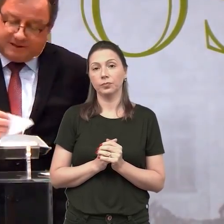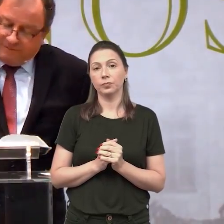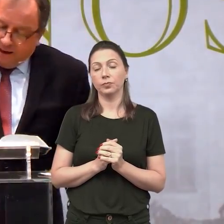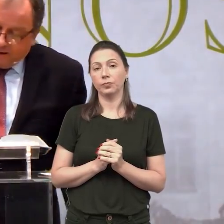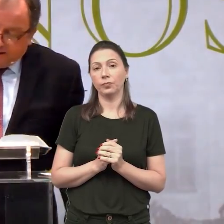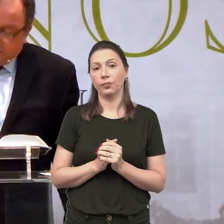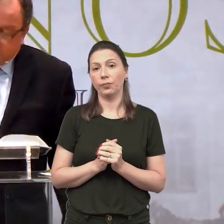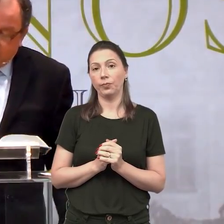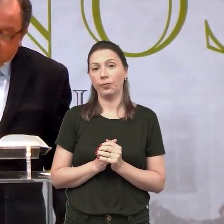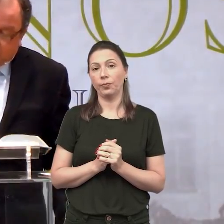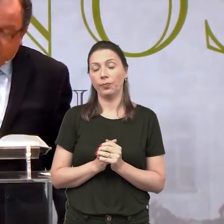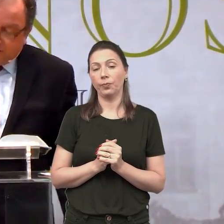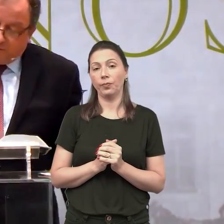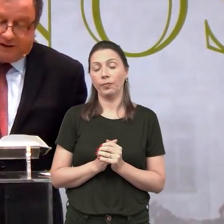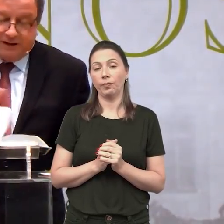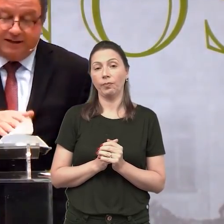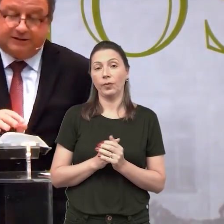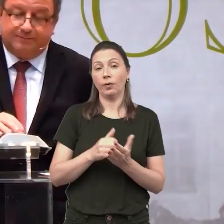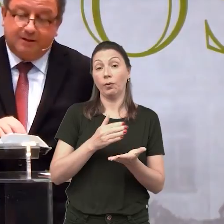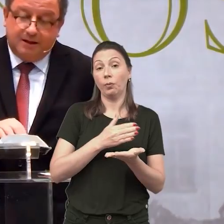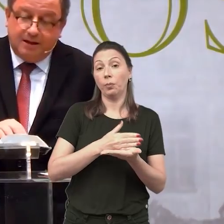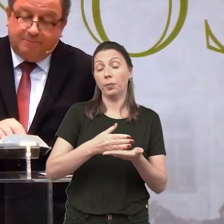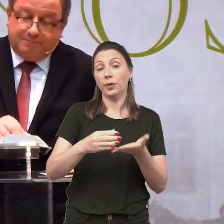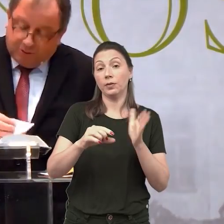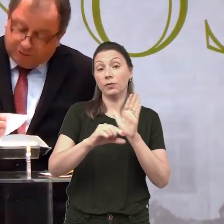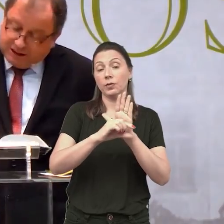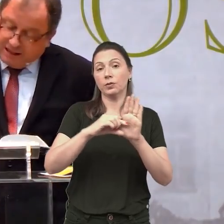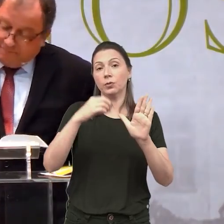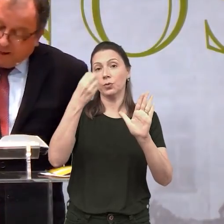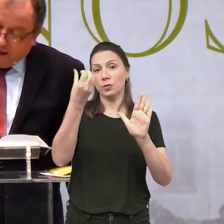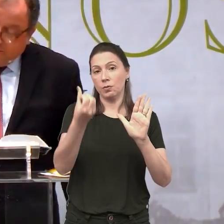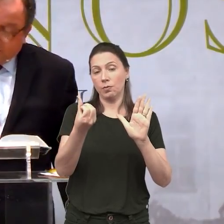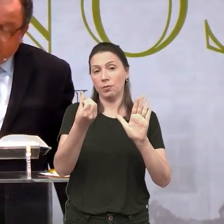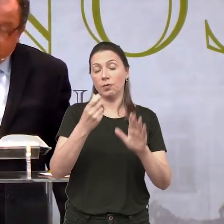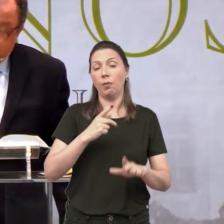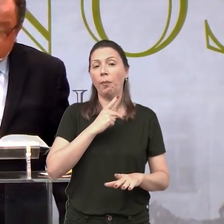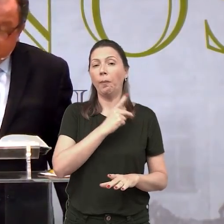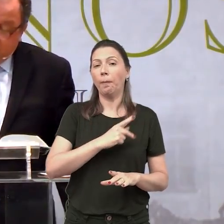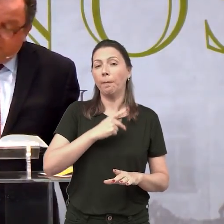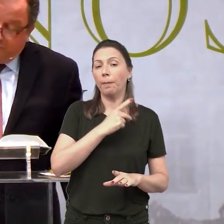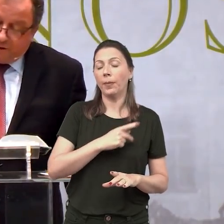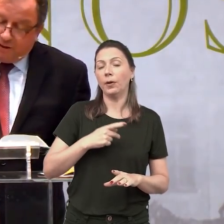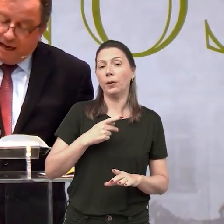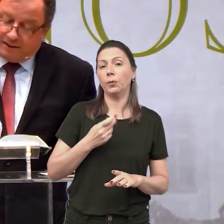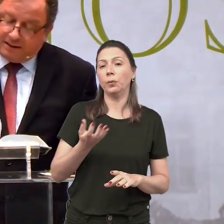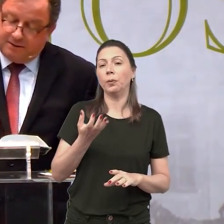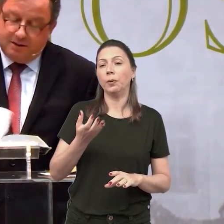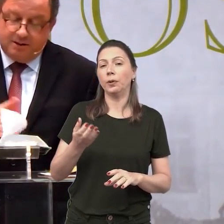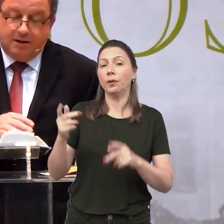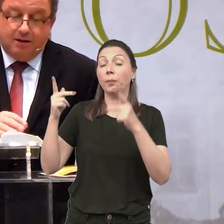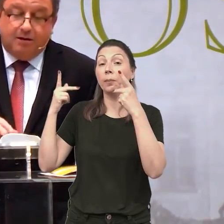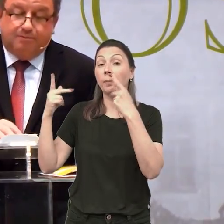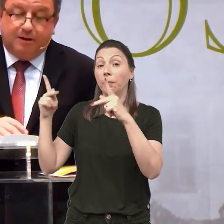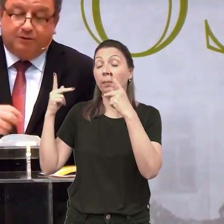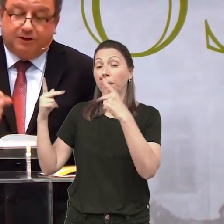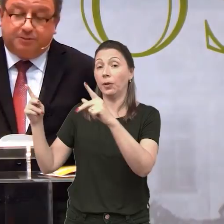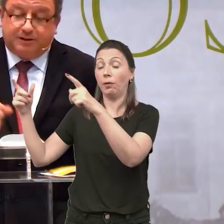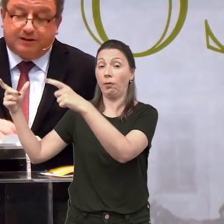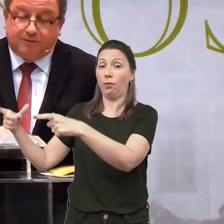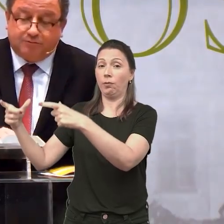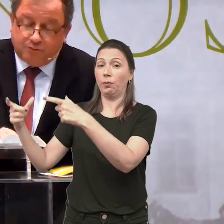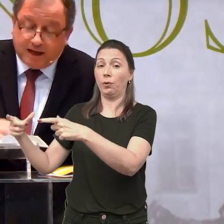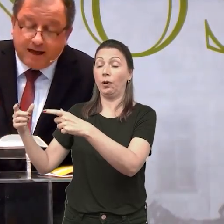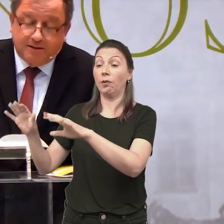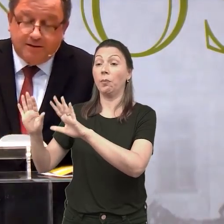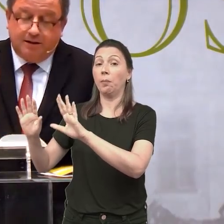Se você observar, esse texto começa no versículo 6. E Paulo queria pregar o evangelho na região frígio-gálata, pelo que o